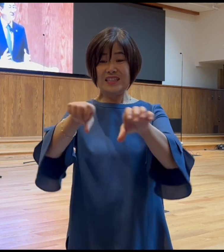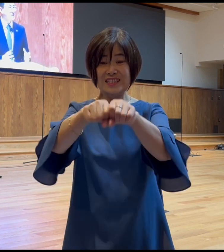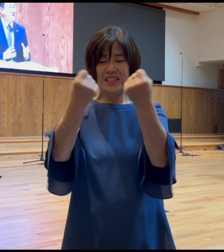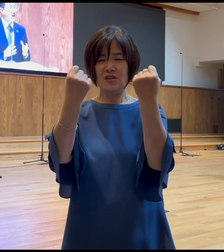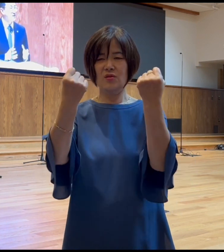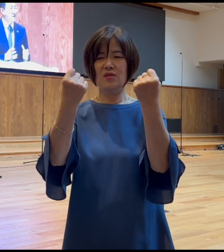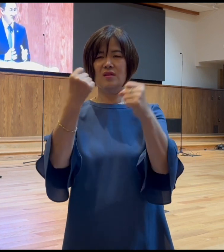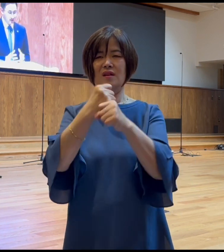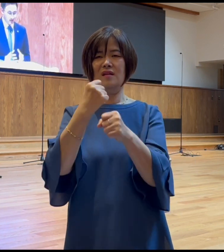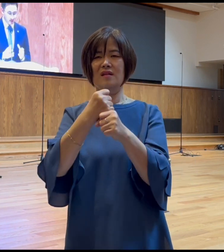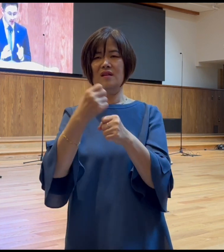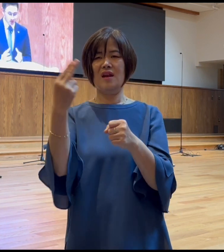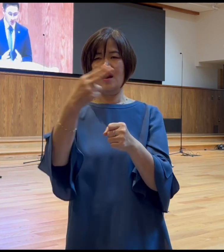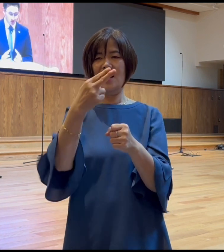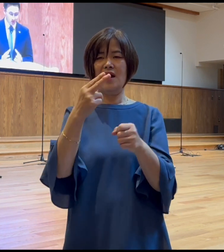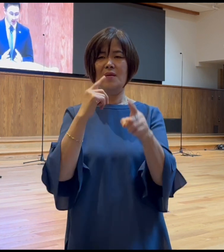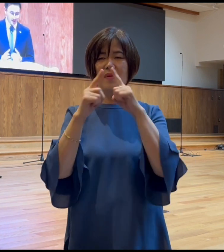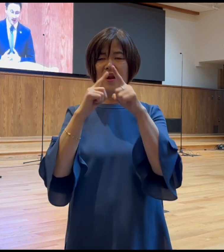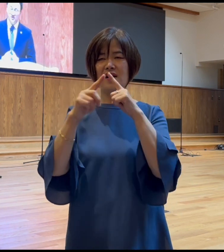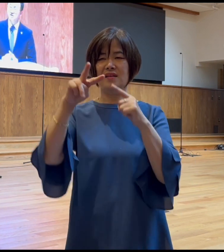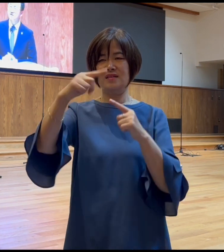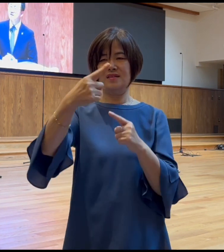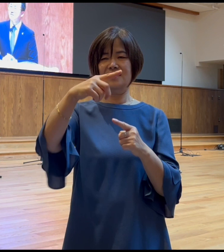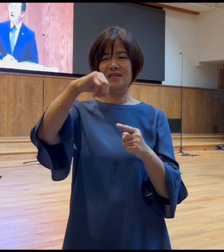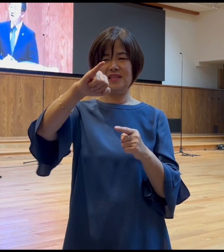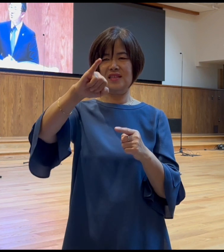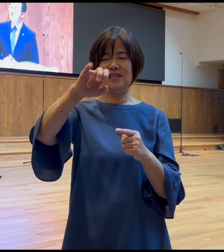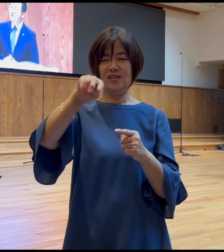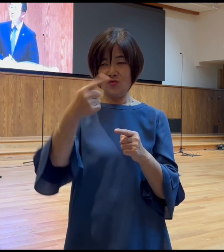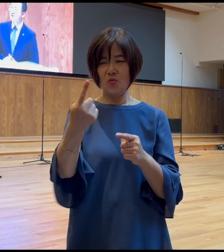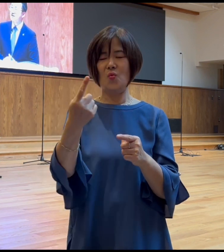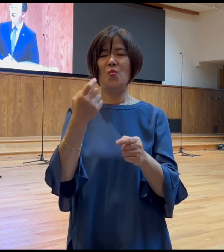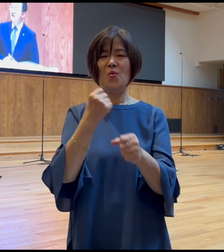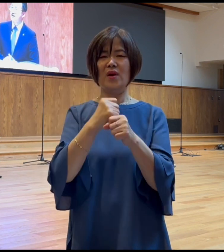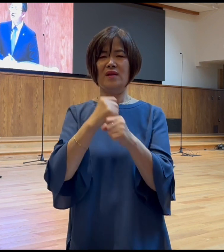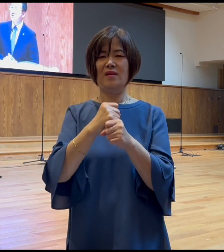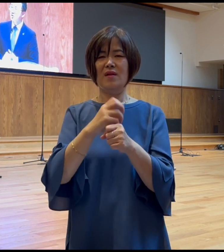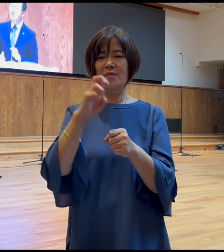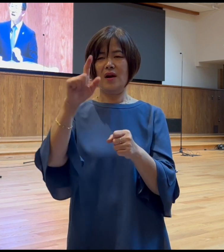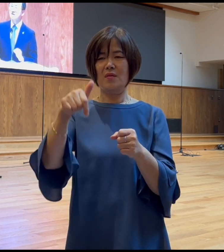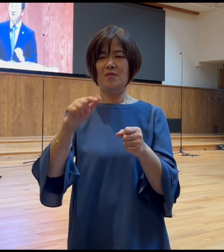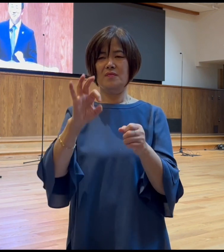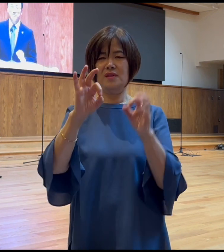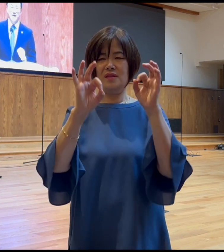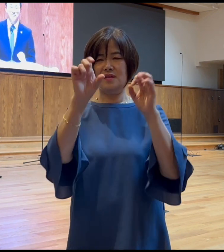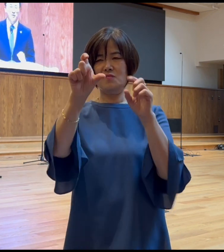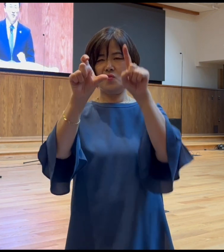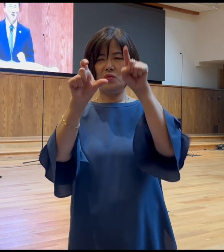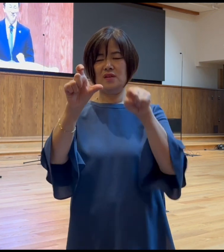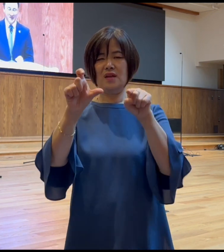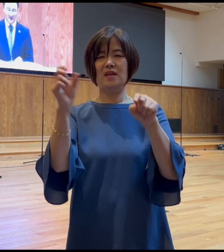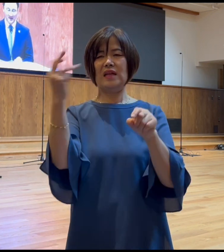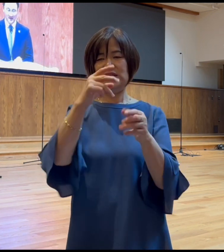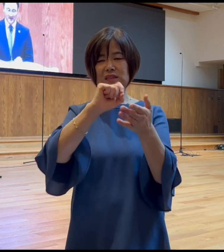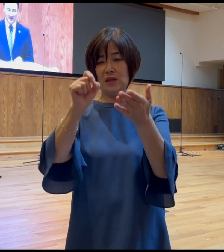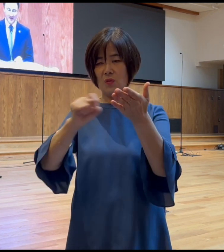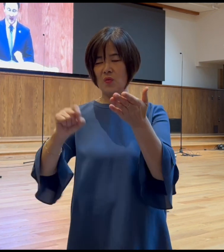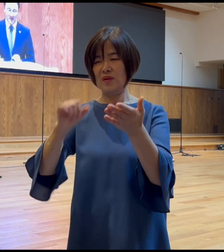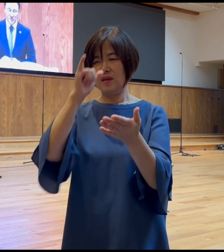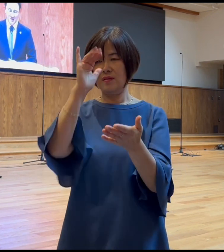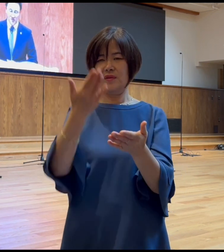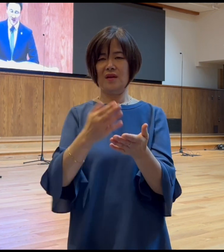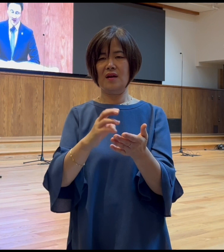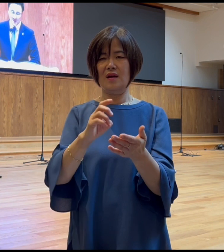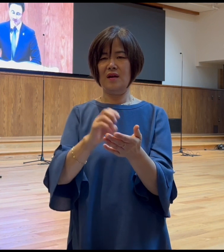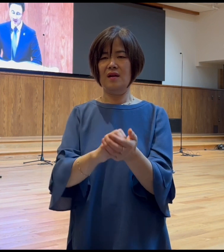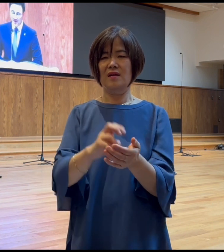찢었다라고 하는 이 헬라어 단어 스키조라는 단어를 마가복음 15장에 꼭 다시 한번 반복합니다.